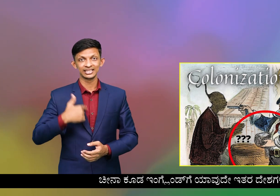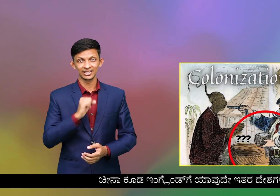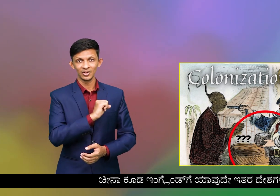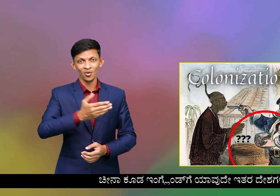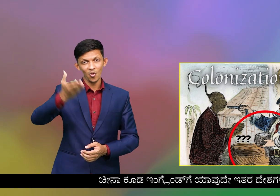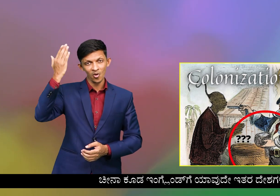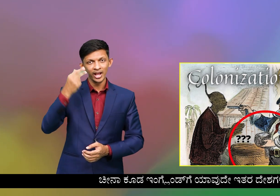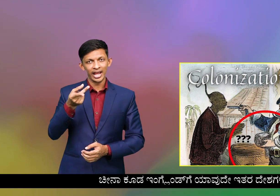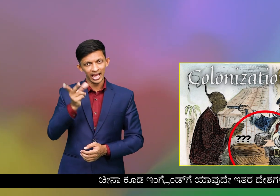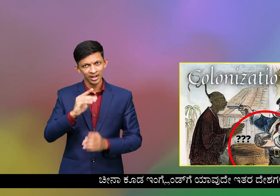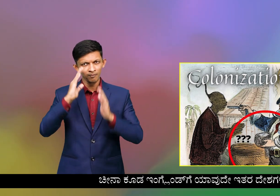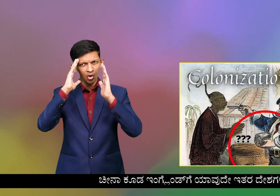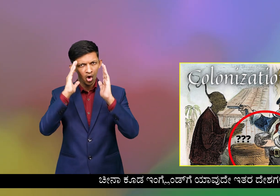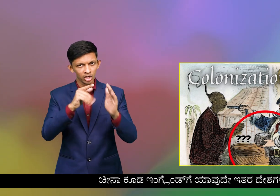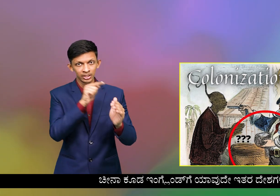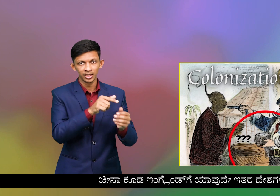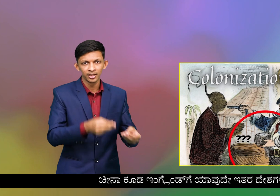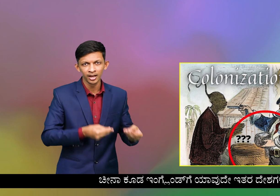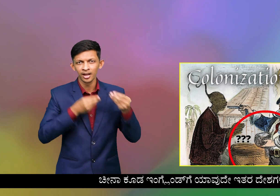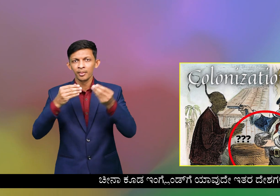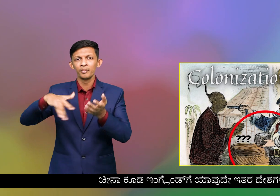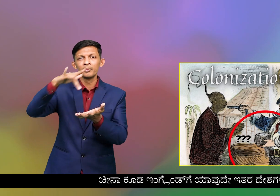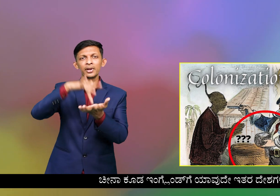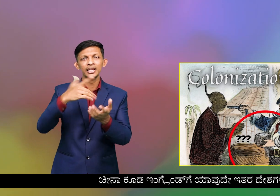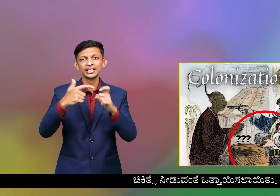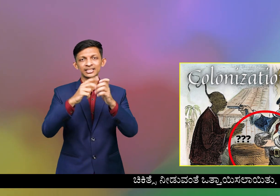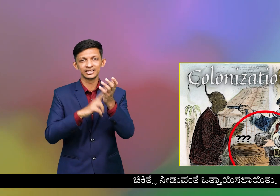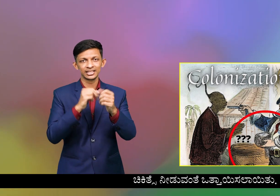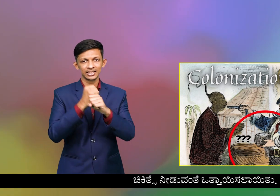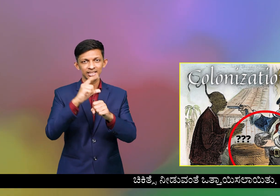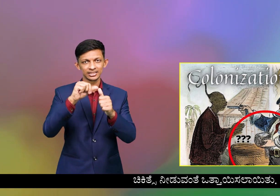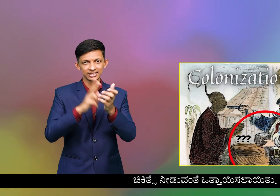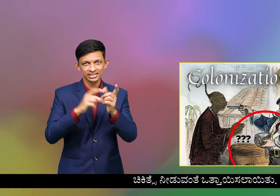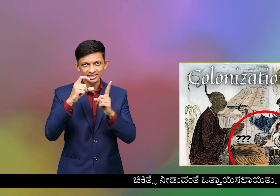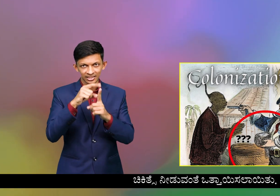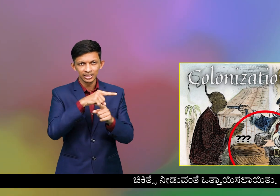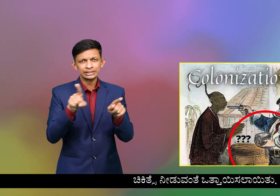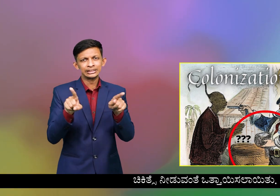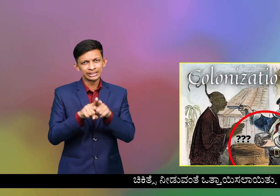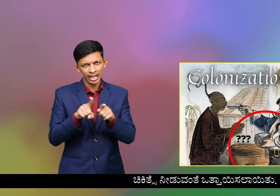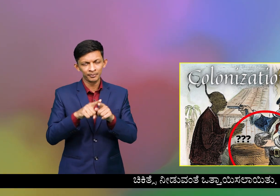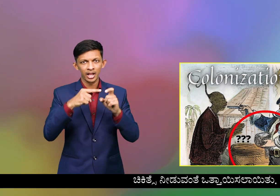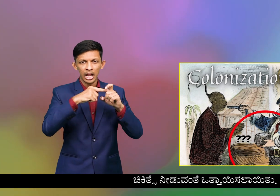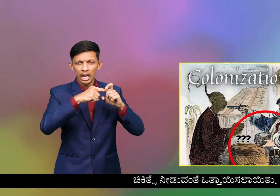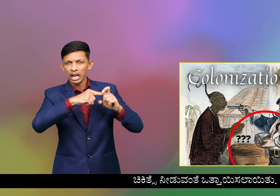ಚೀನಾ ಕೂಡ ಇಂಗ್ಲೆಂಡ್ಗೆ ಯಾವುದೇ ಇತರ ದೇಶಗಳಂತೆಯೇ ಚಿಕಿತ್ಸೆ ನೀಡುವಂತೆ ಒತ್ತಾಯಿಸಲಾಯಿತು.